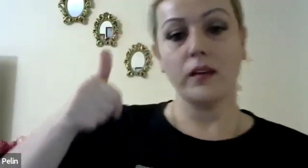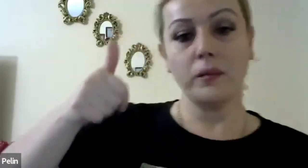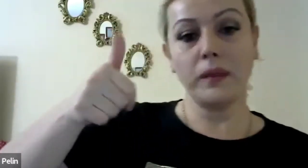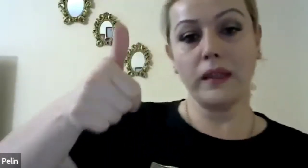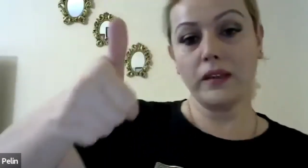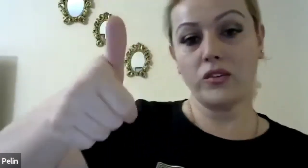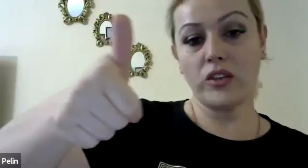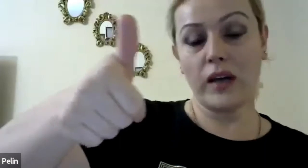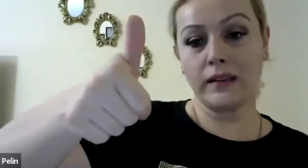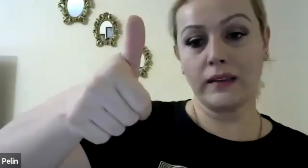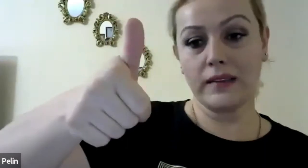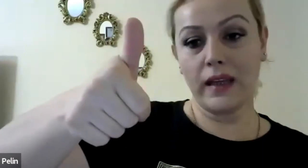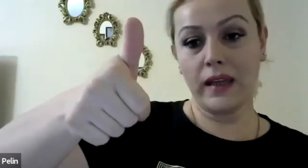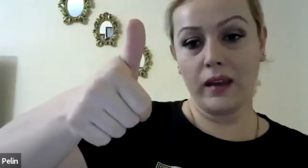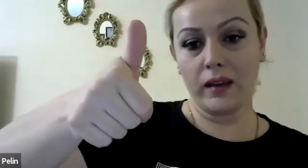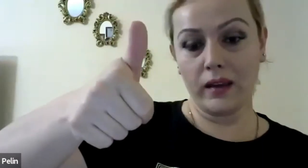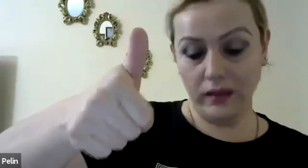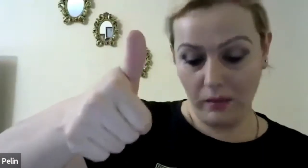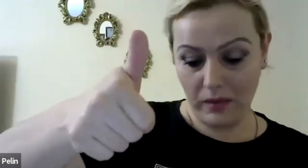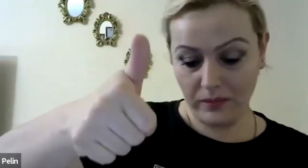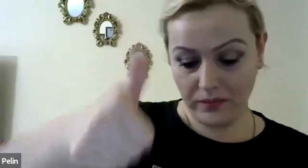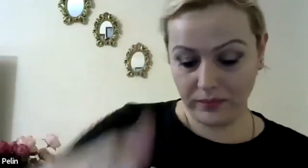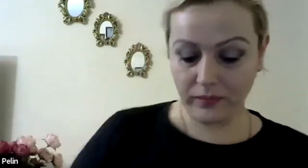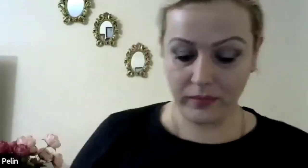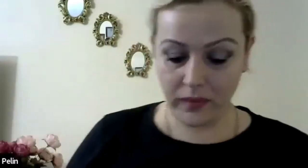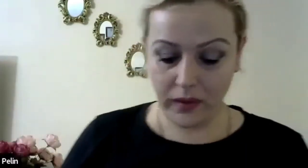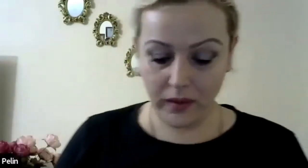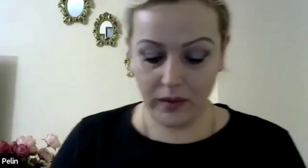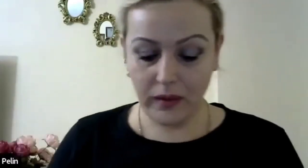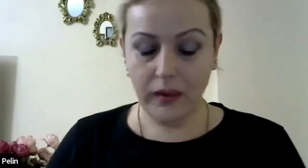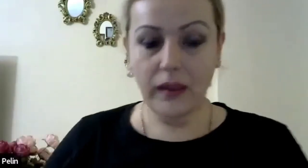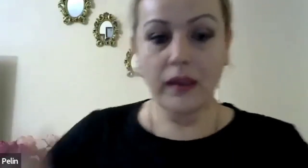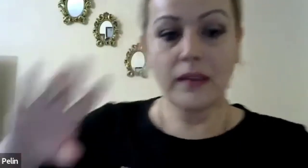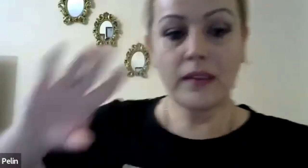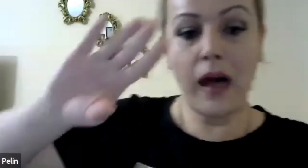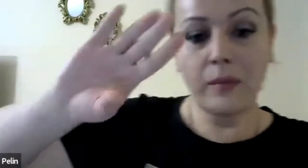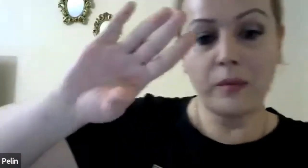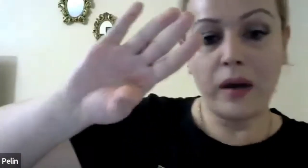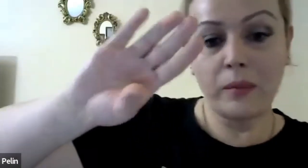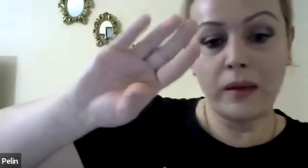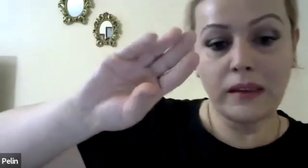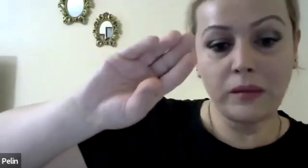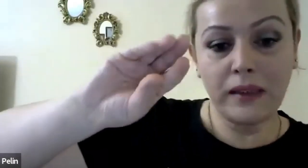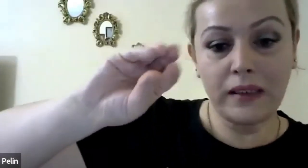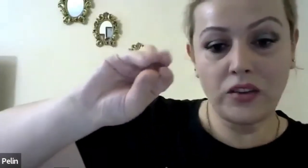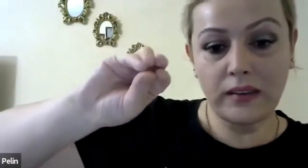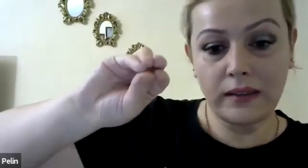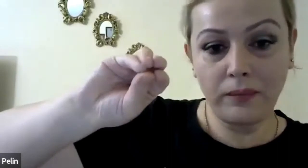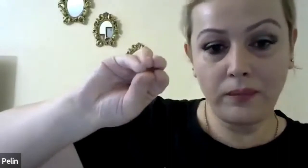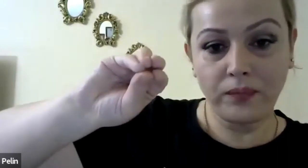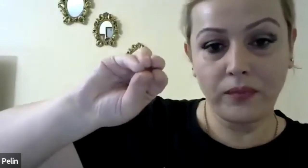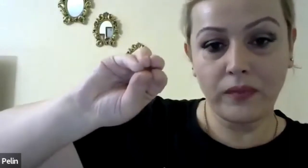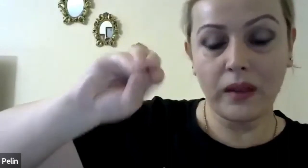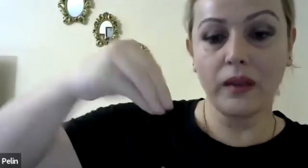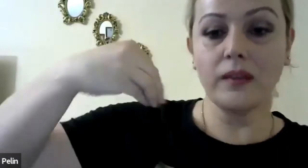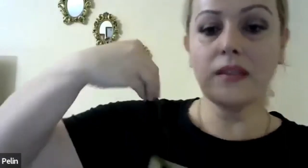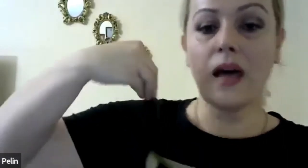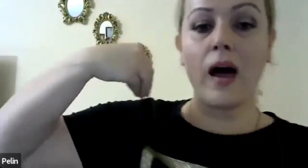Bir diğer işareti ise tamam. Sağ elimin parmaklarını birleştirdim. Sağ el